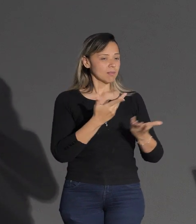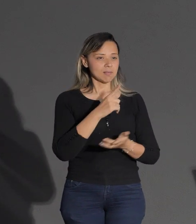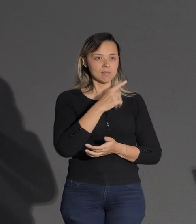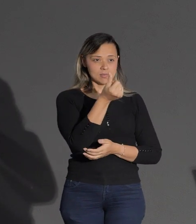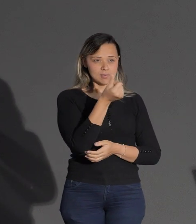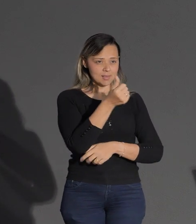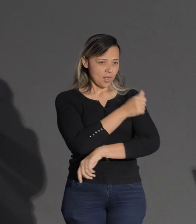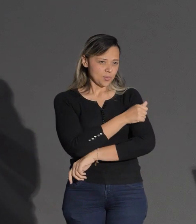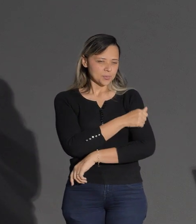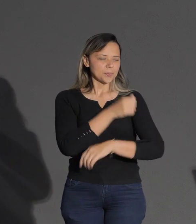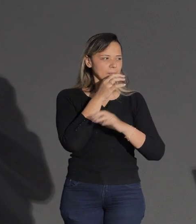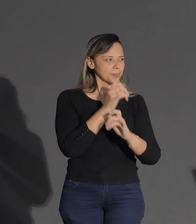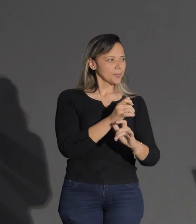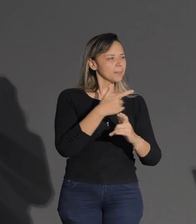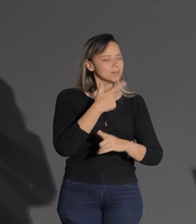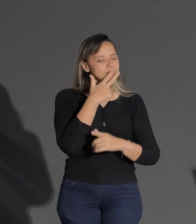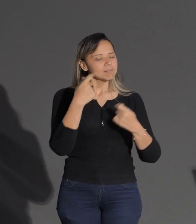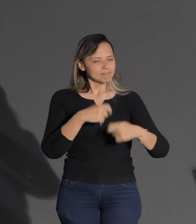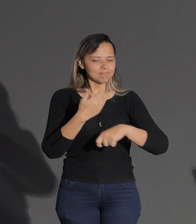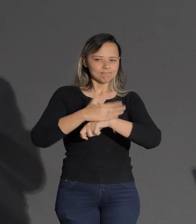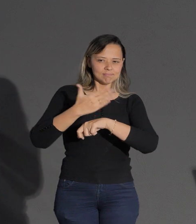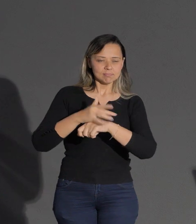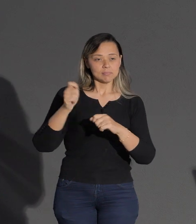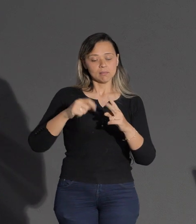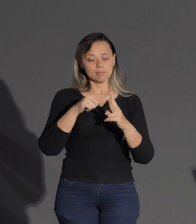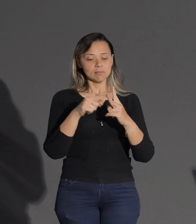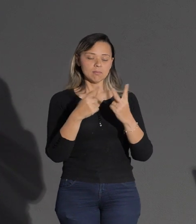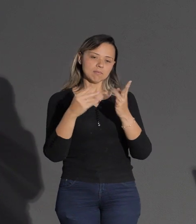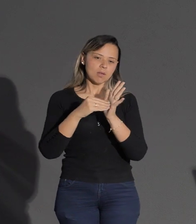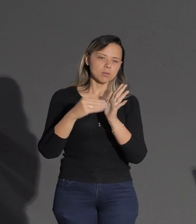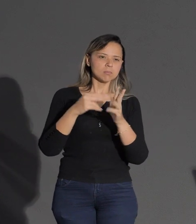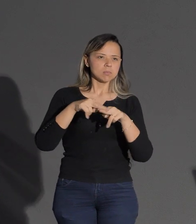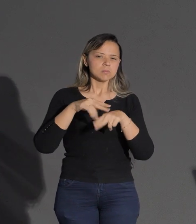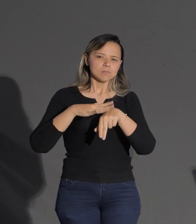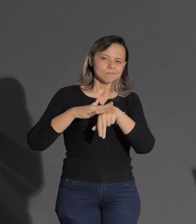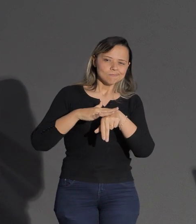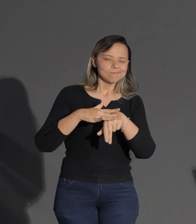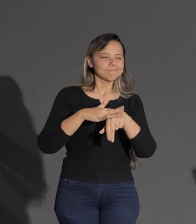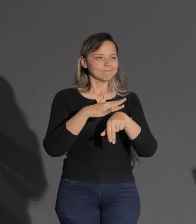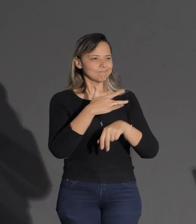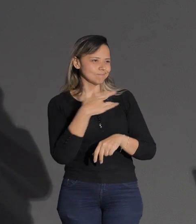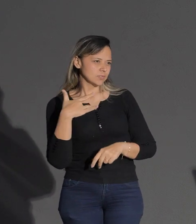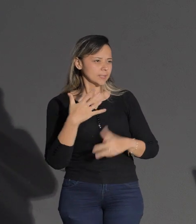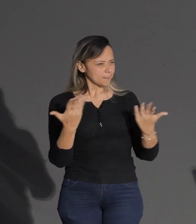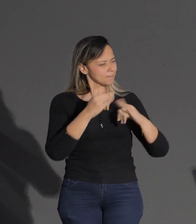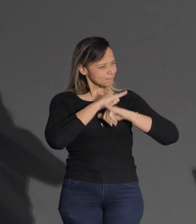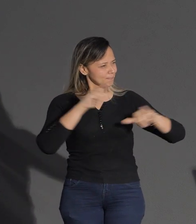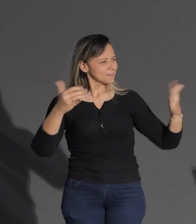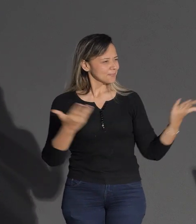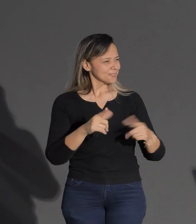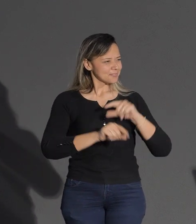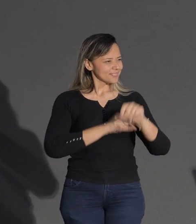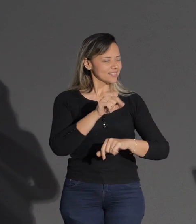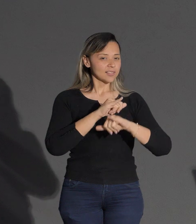6 alunos, mas não podia deixar de citar 2 alunos que estão ausentes por motivos de saúde. E eu queria já deixar